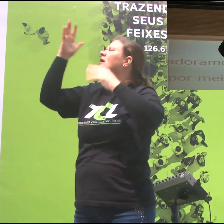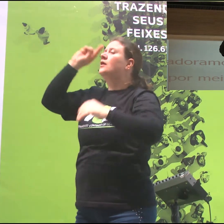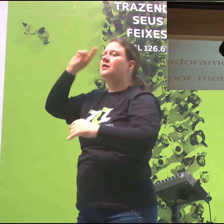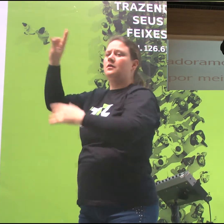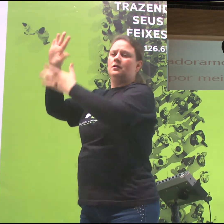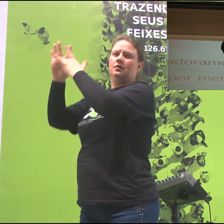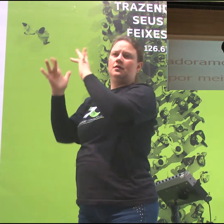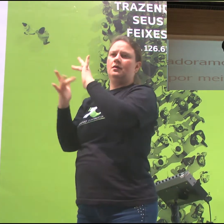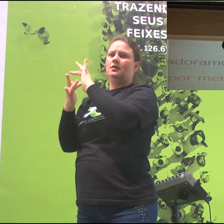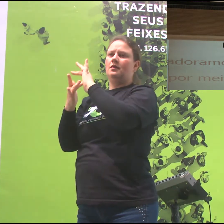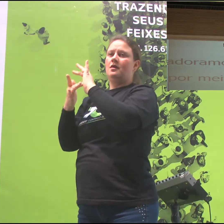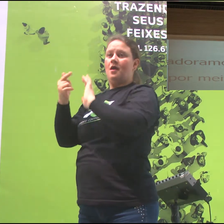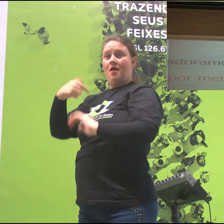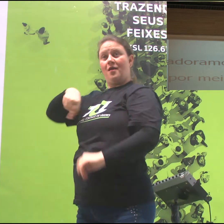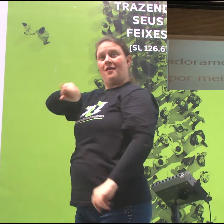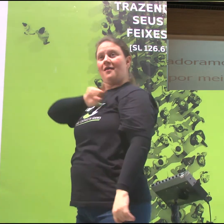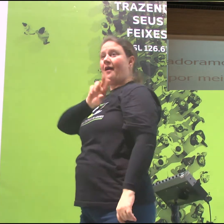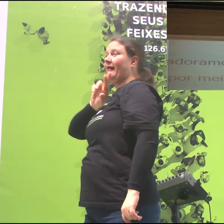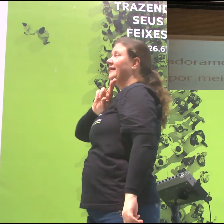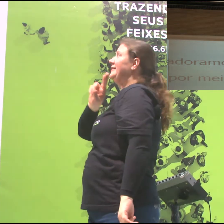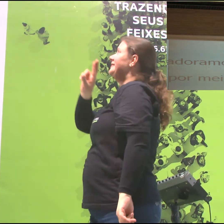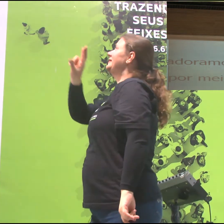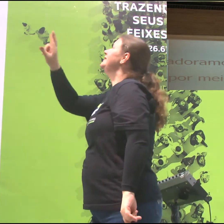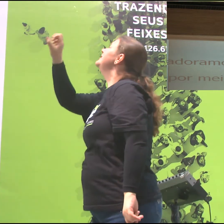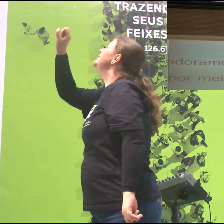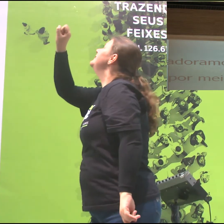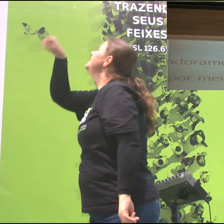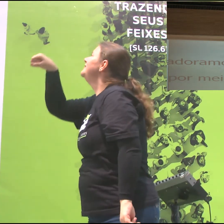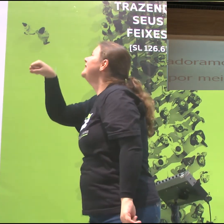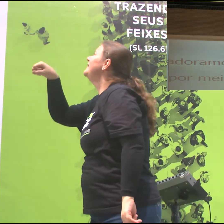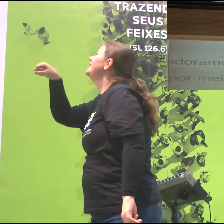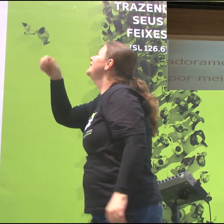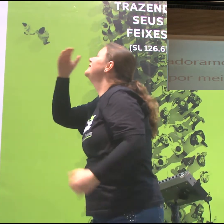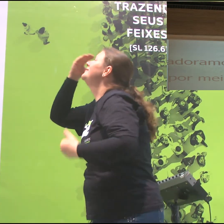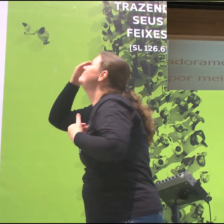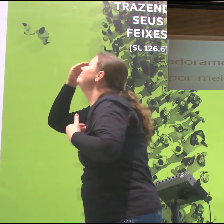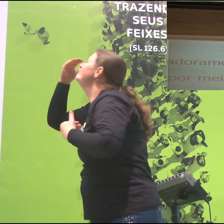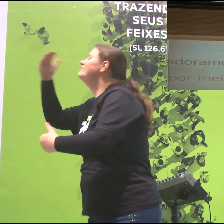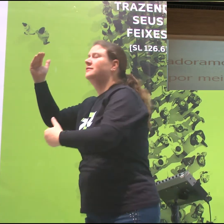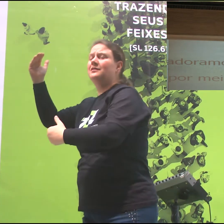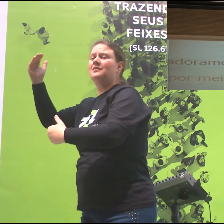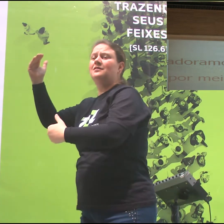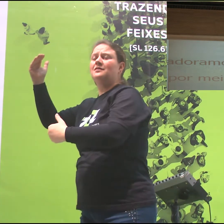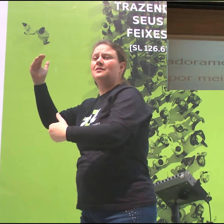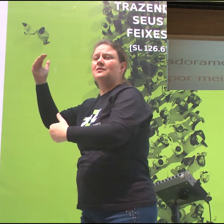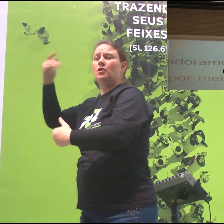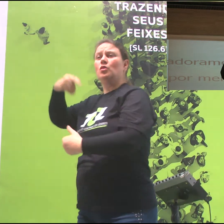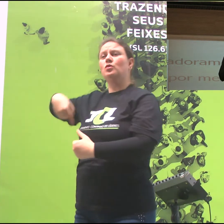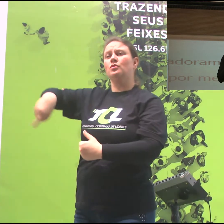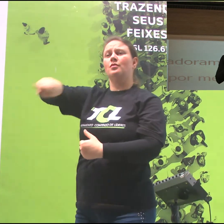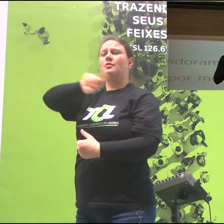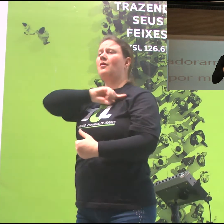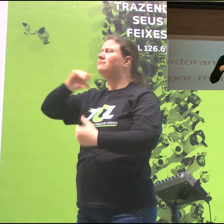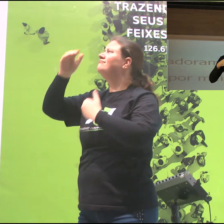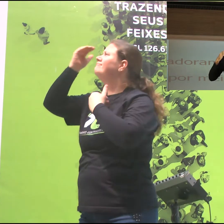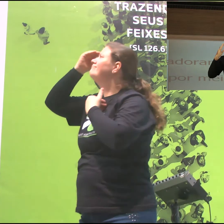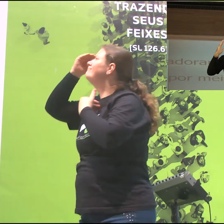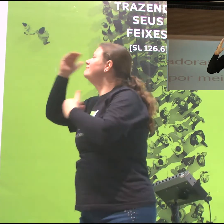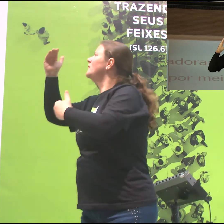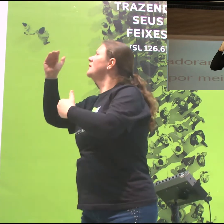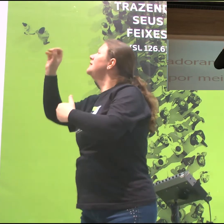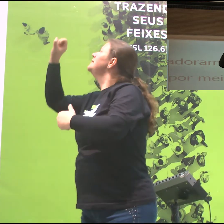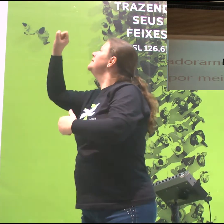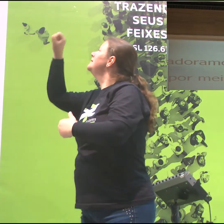para todas as coisas que Jesus é e todas as coisas que Jesus faz através do seu Espírito Santo no nosso meio. Nós estamos